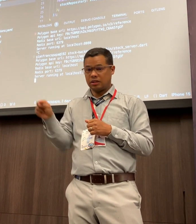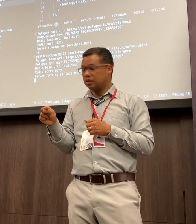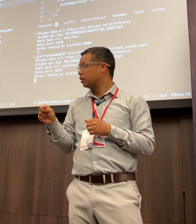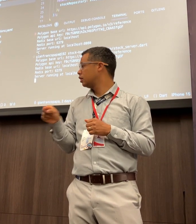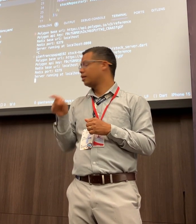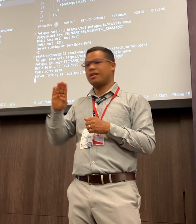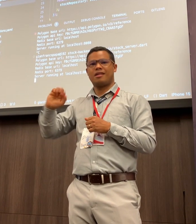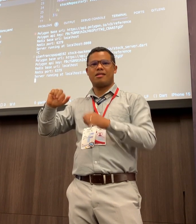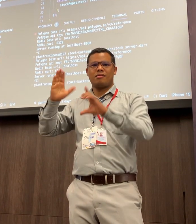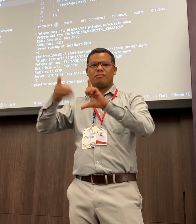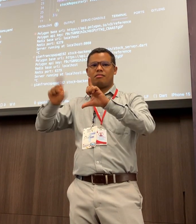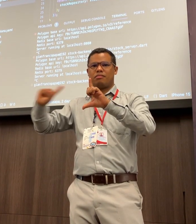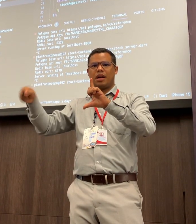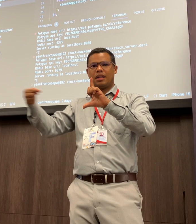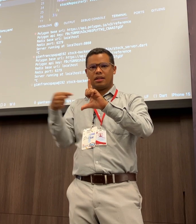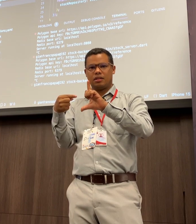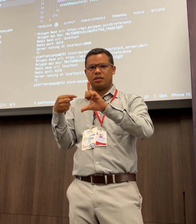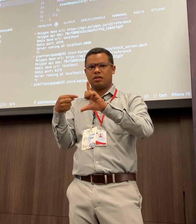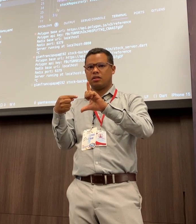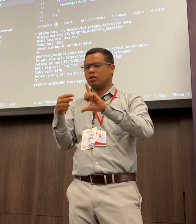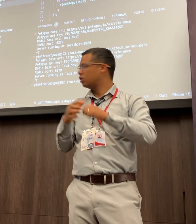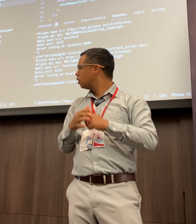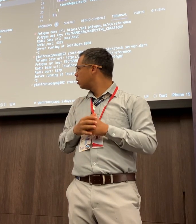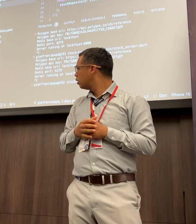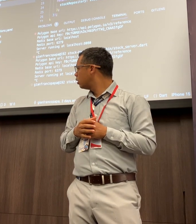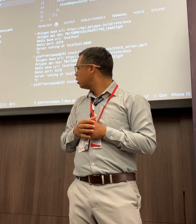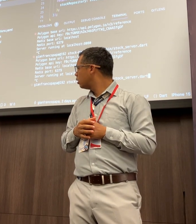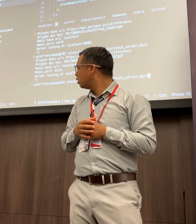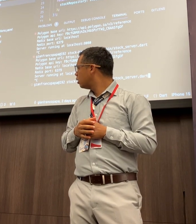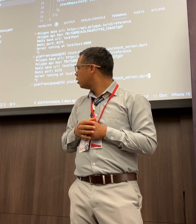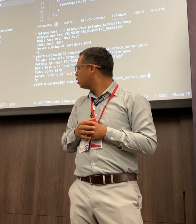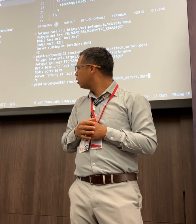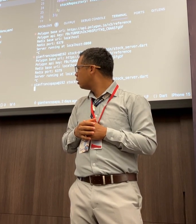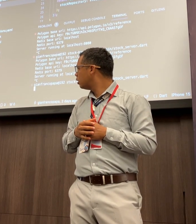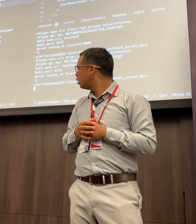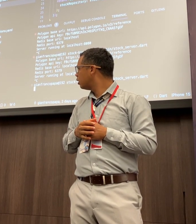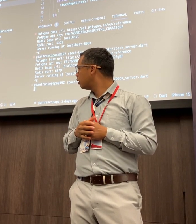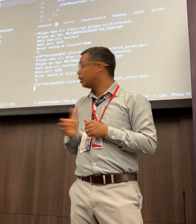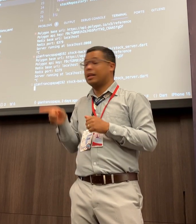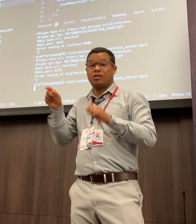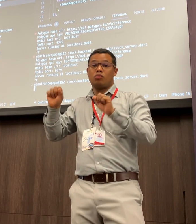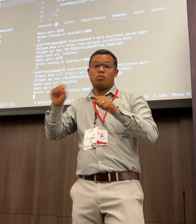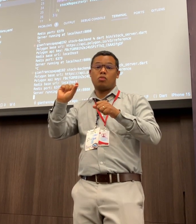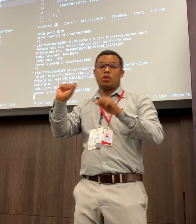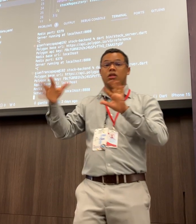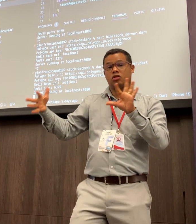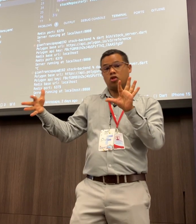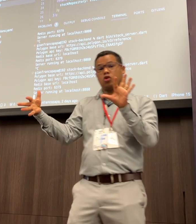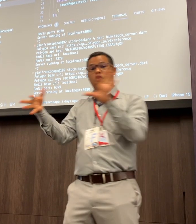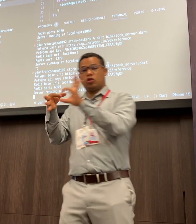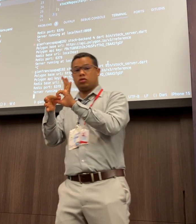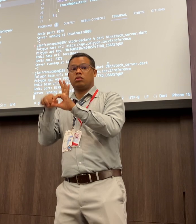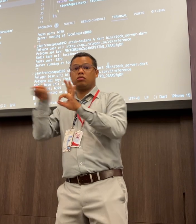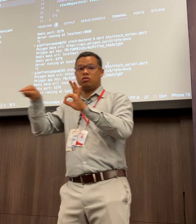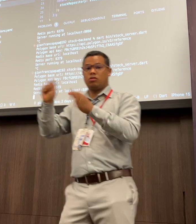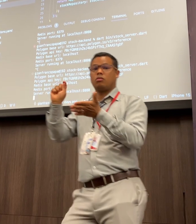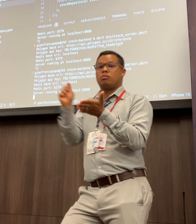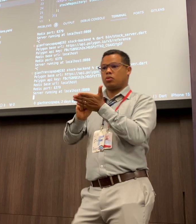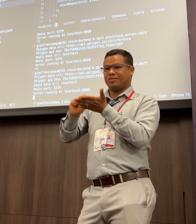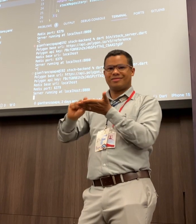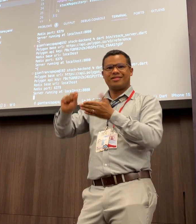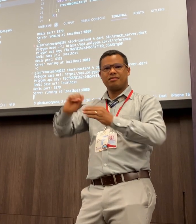backend. Acá, bueno, va a depender un poco de la conexión, pero bueno, acá estamos levantando lo que sería el